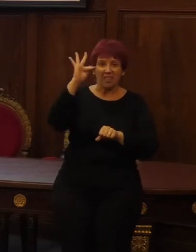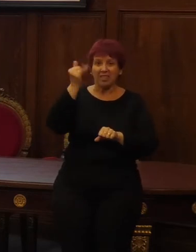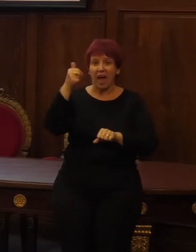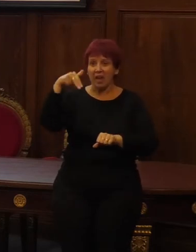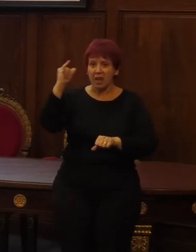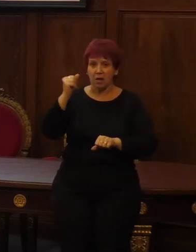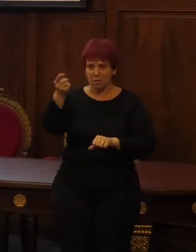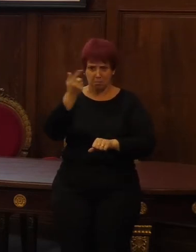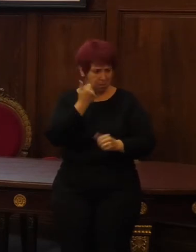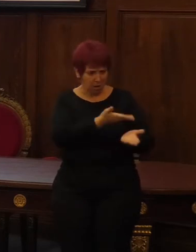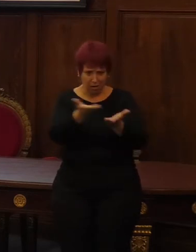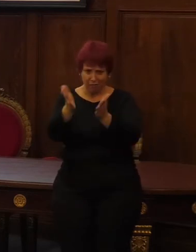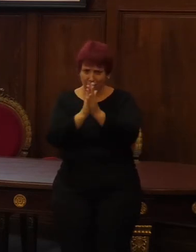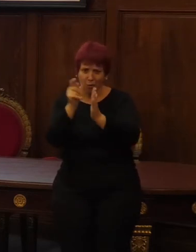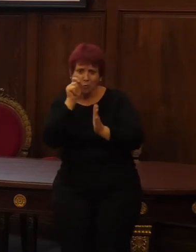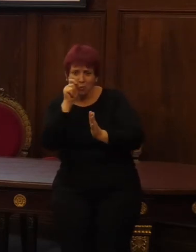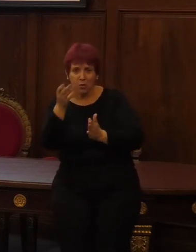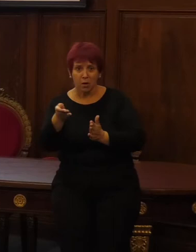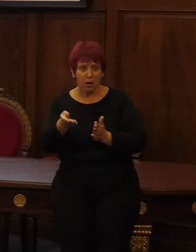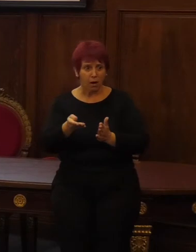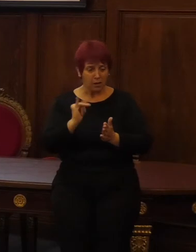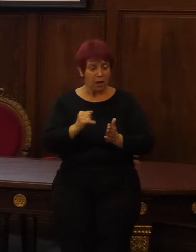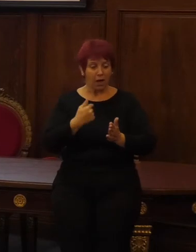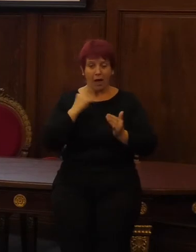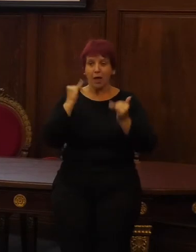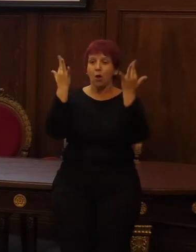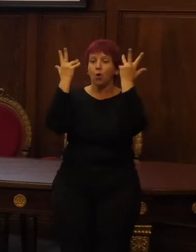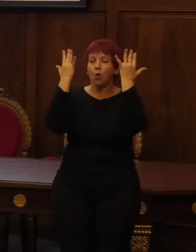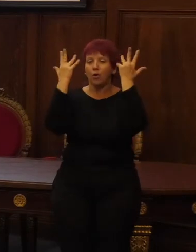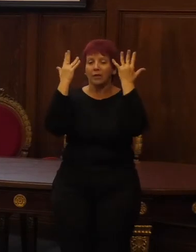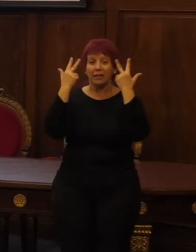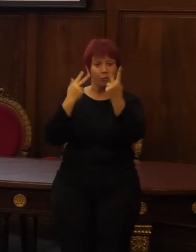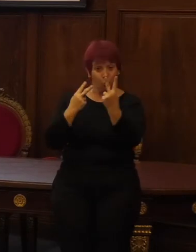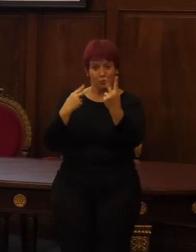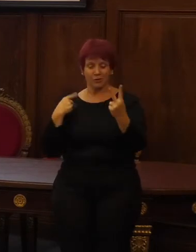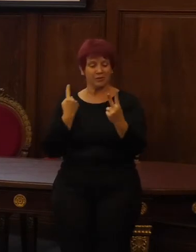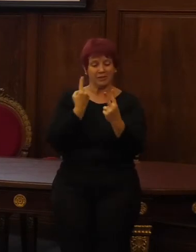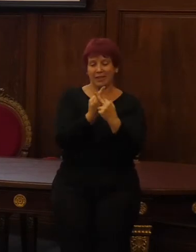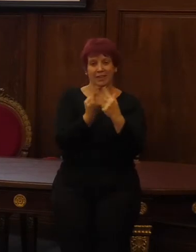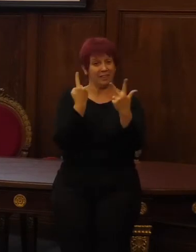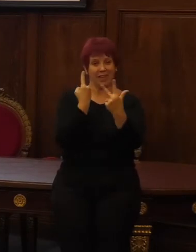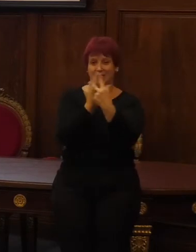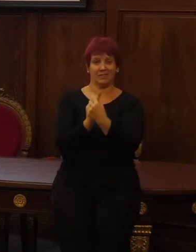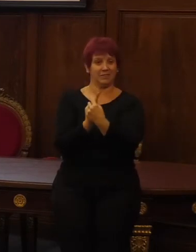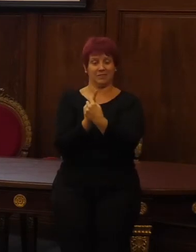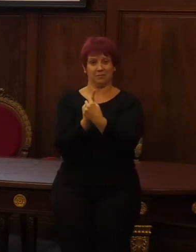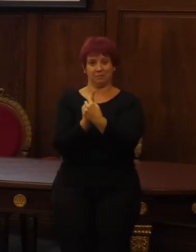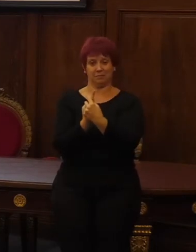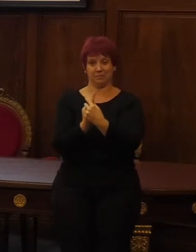Tania, ¿no vas a saludar a tu padre? Y yo allí corrí y me metí entre los tres.